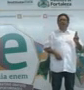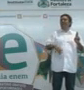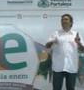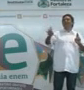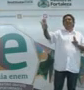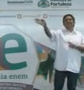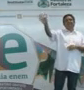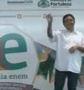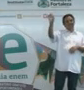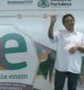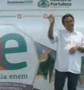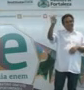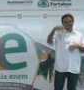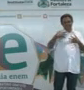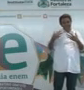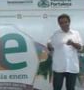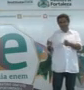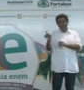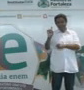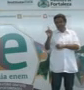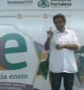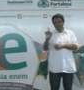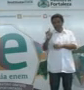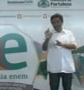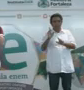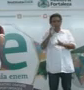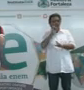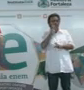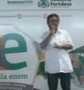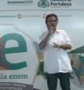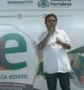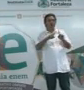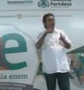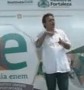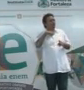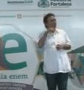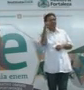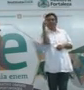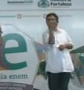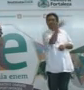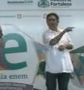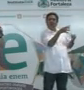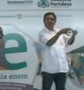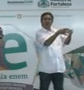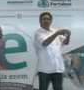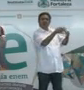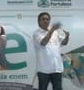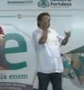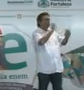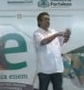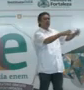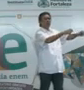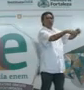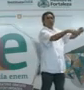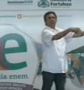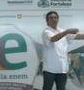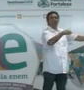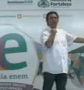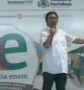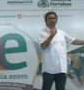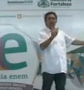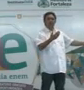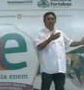não. Aceito não. E o americano disse, mas ali está tendo massacre, genocídio.